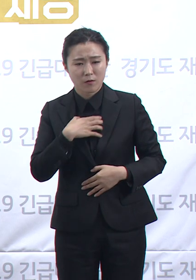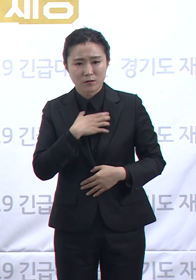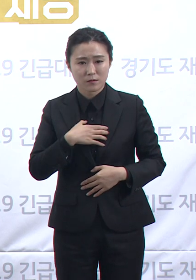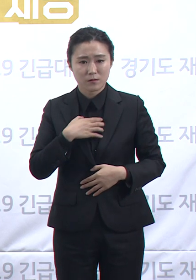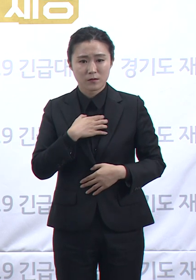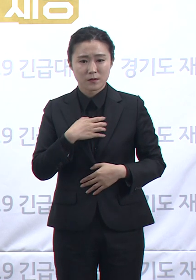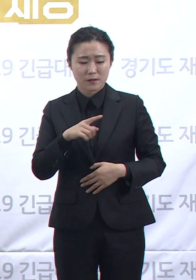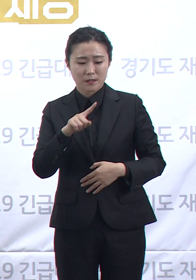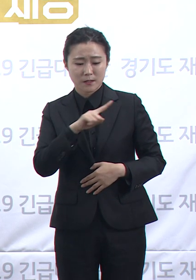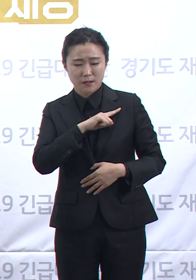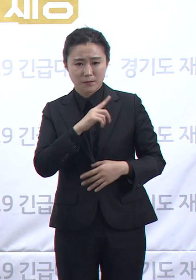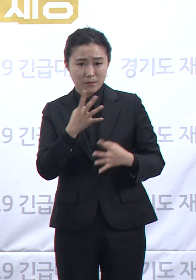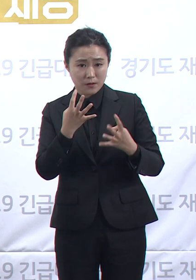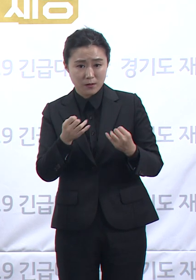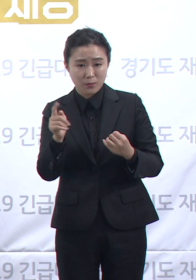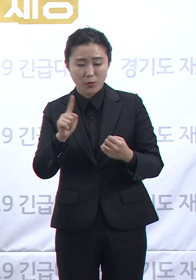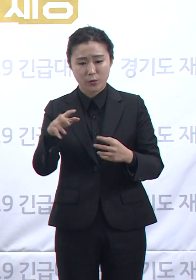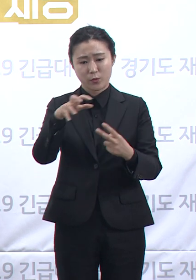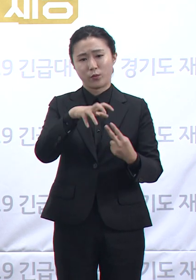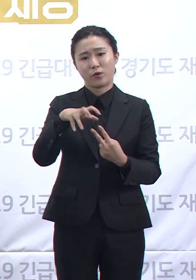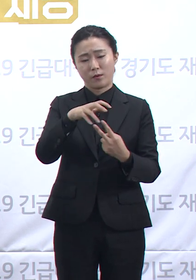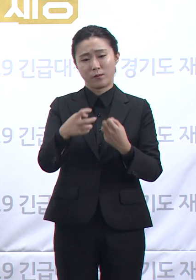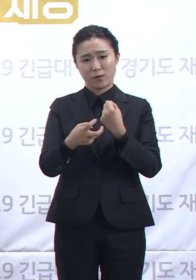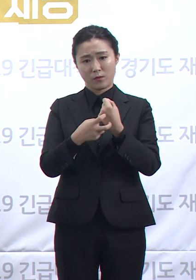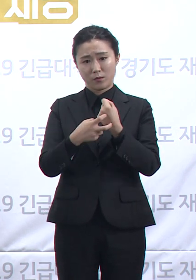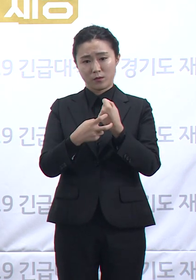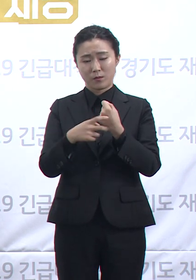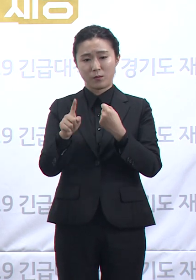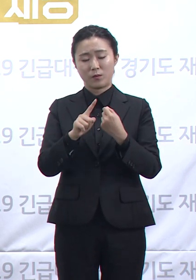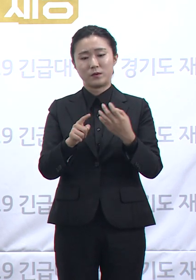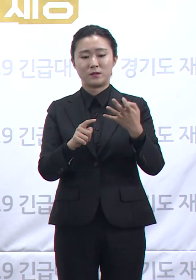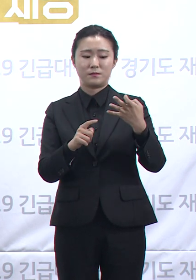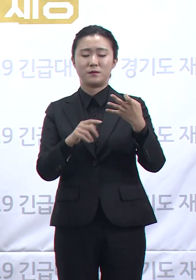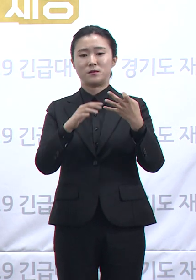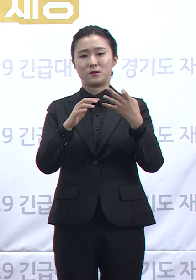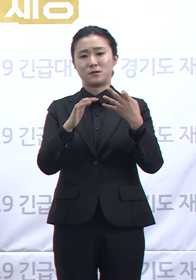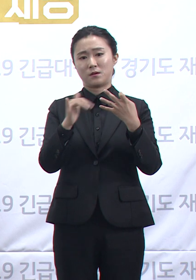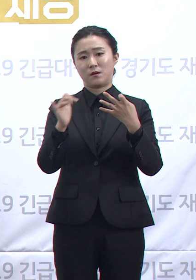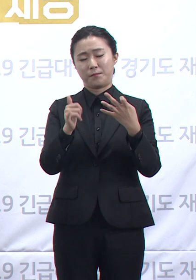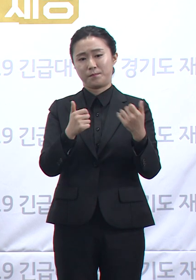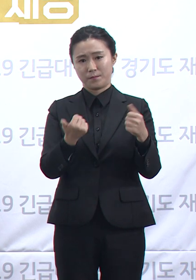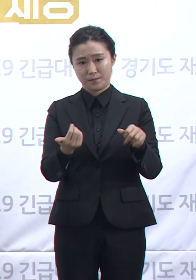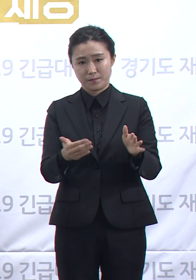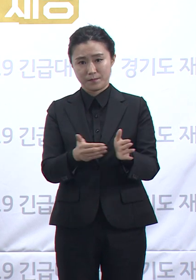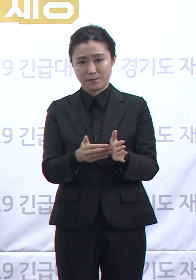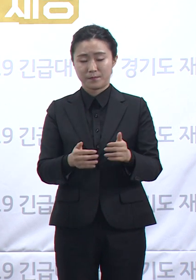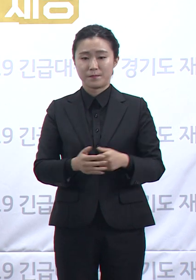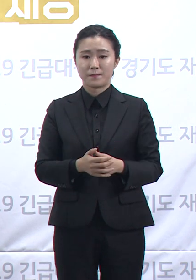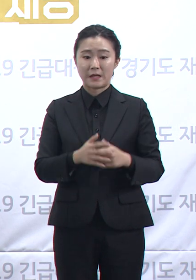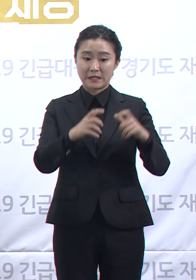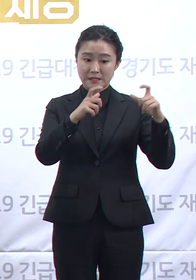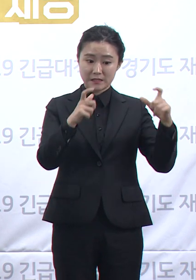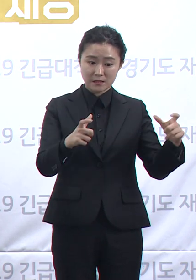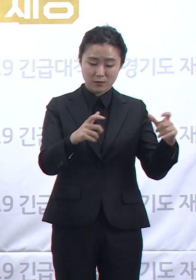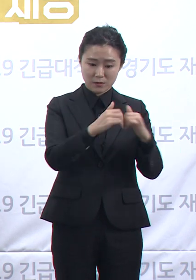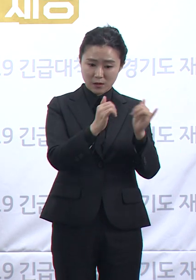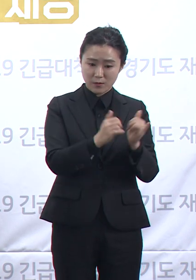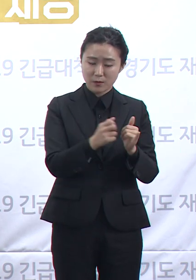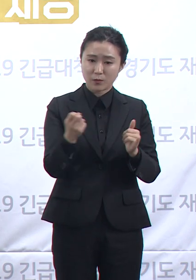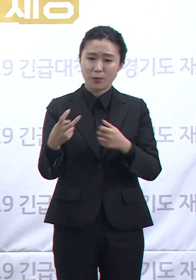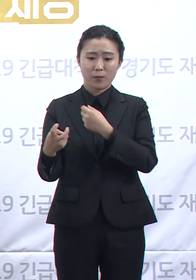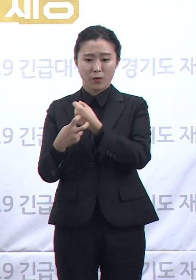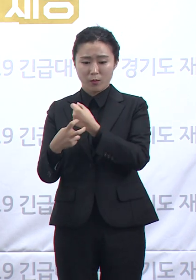및 요양시설 관련 사망은 해당 기간 10사례가 있었습니다. 지역사회나 의료 관련 할것 없이